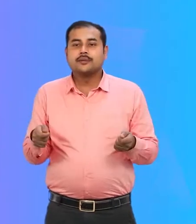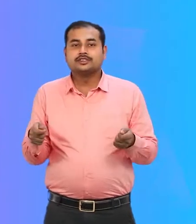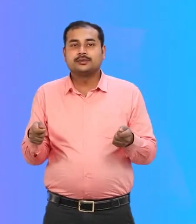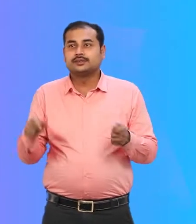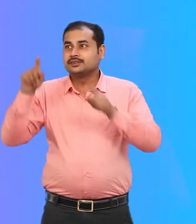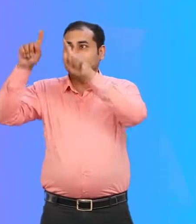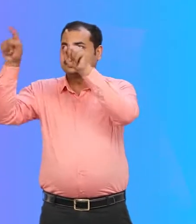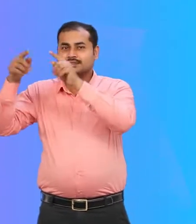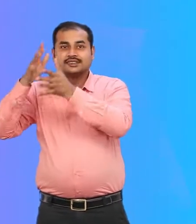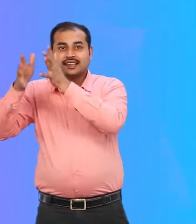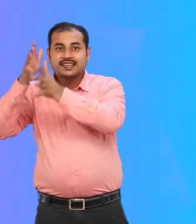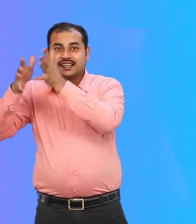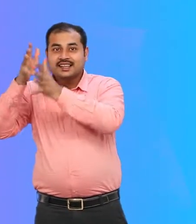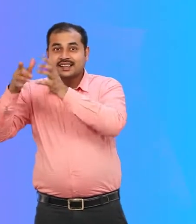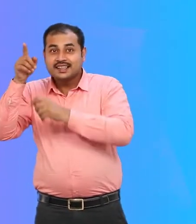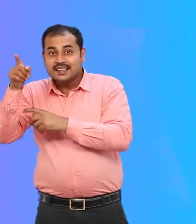जैसे यह लाल बटन है